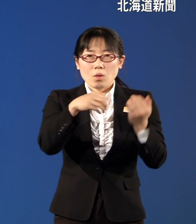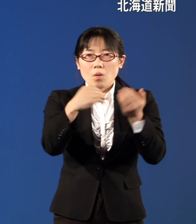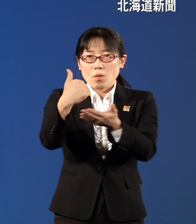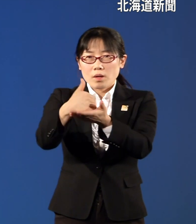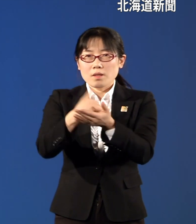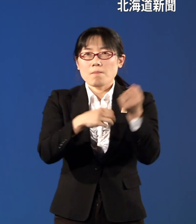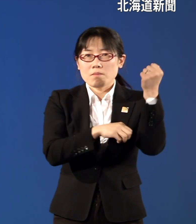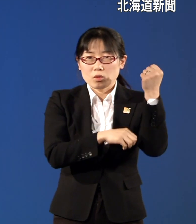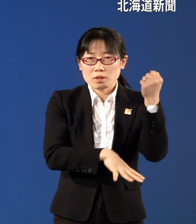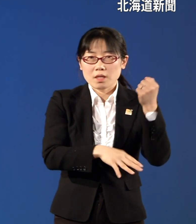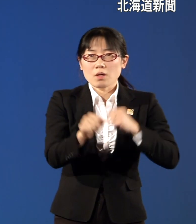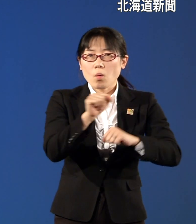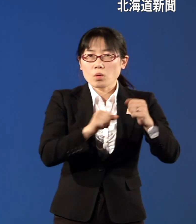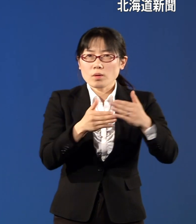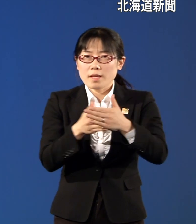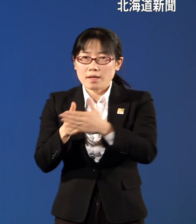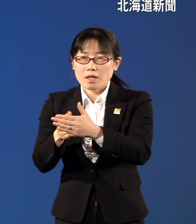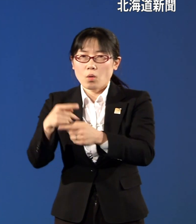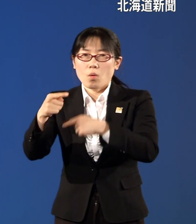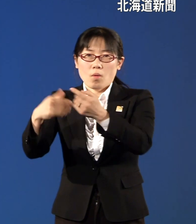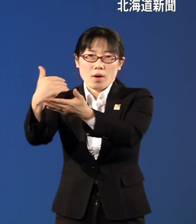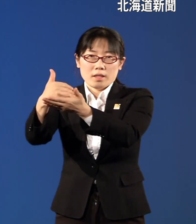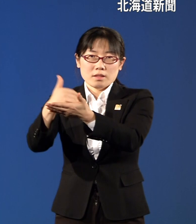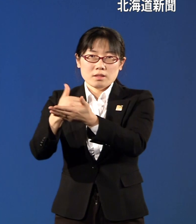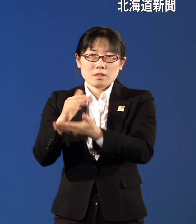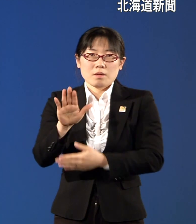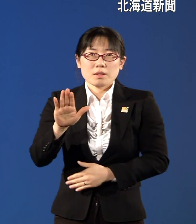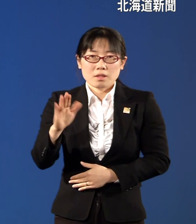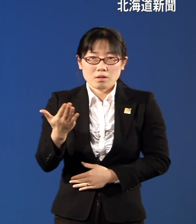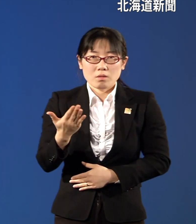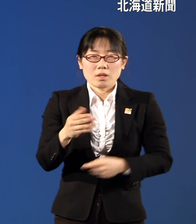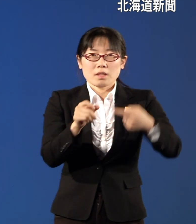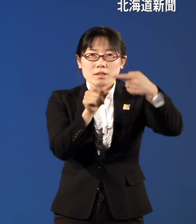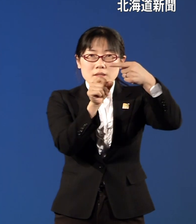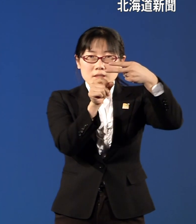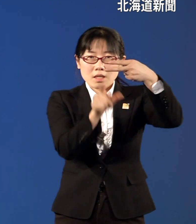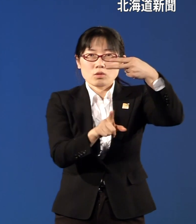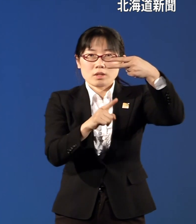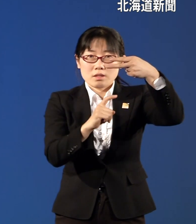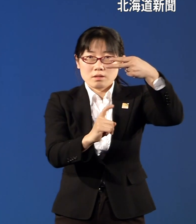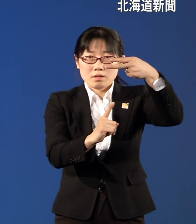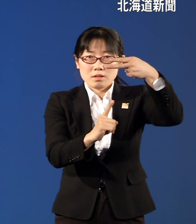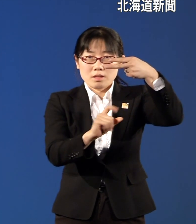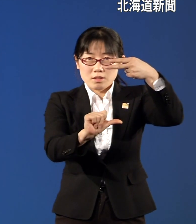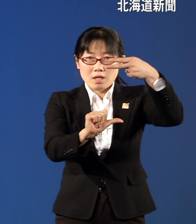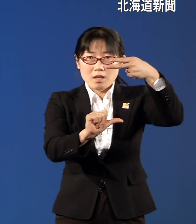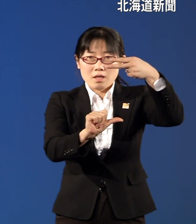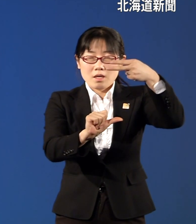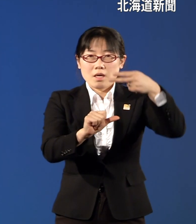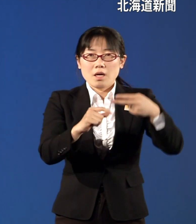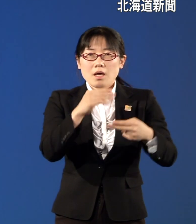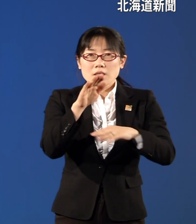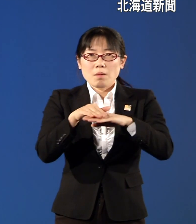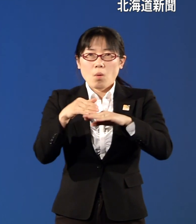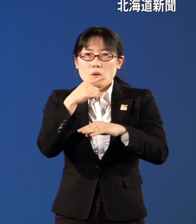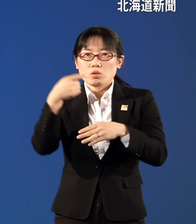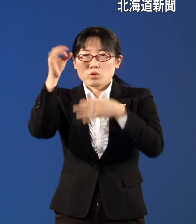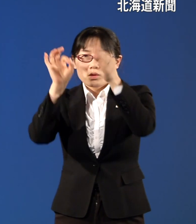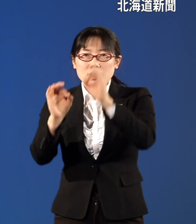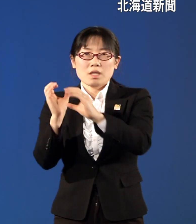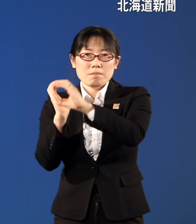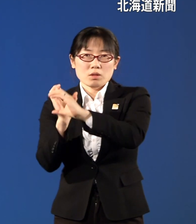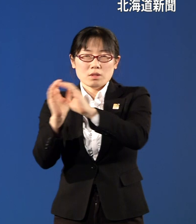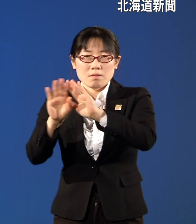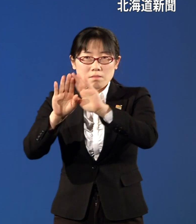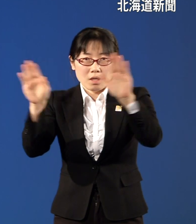まん延防止や行動制限の話もあったんですが、2月5日からですね、はい、札幌雪まつりが開幕されることになっておりますが、